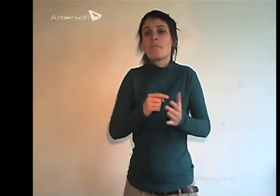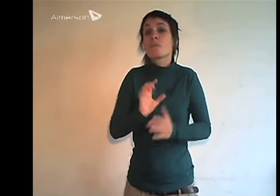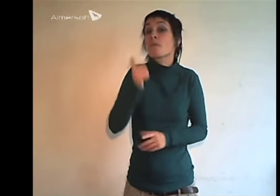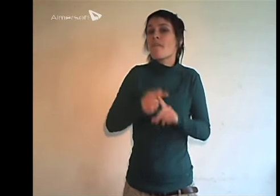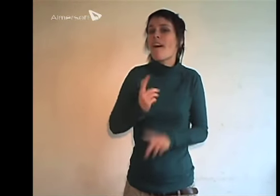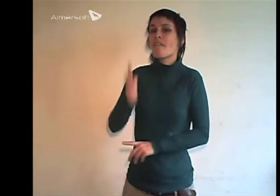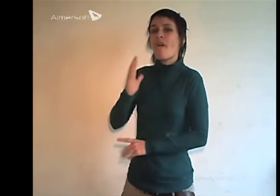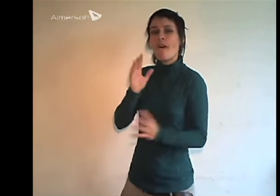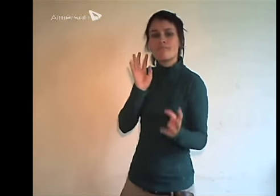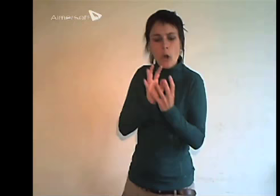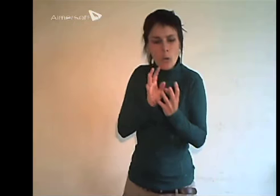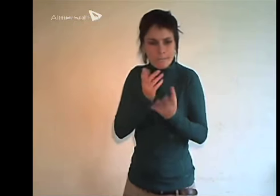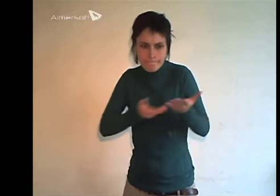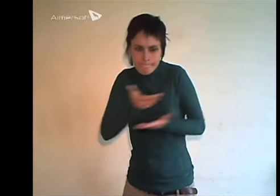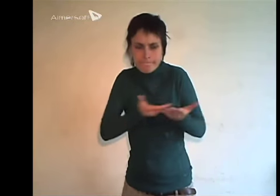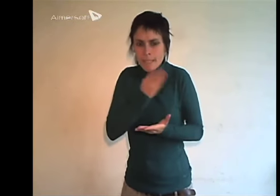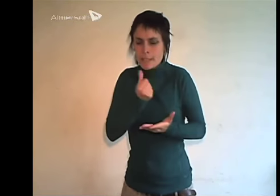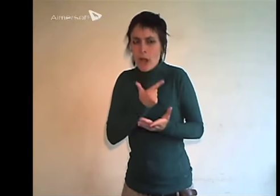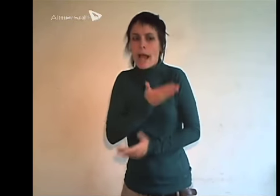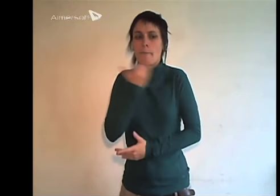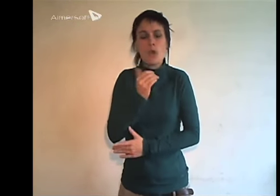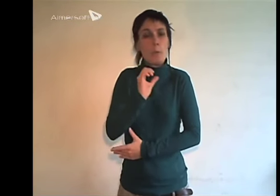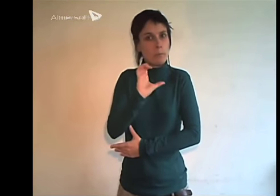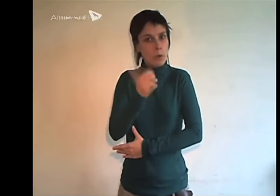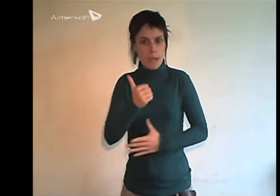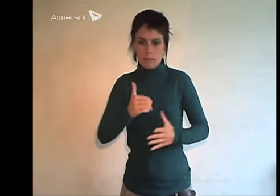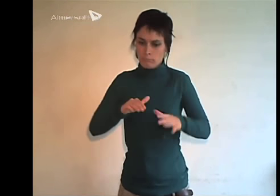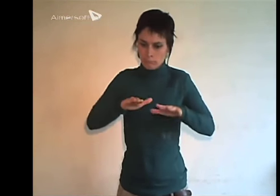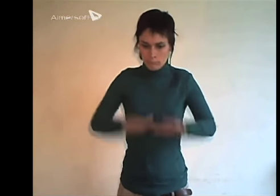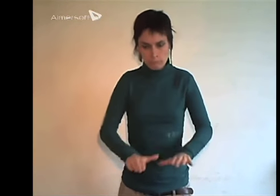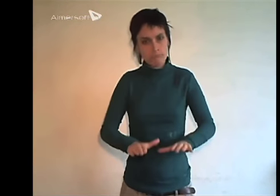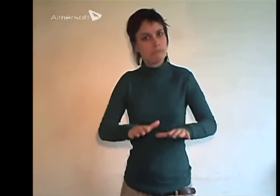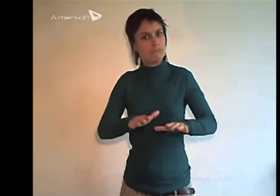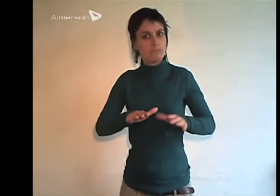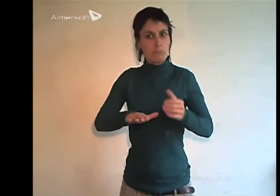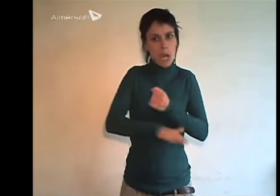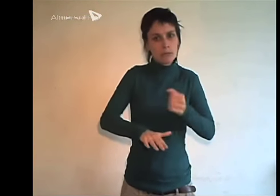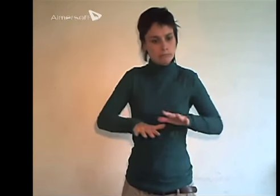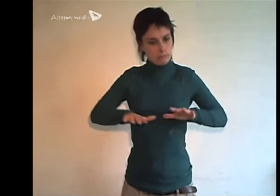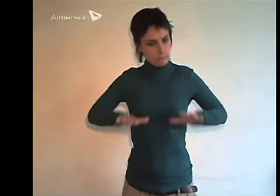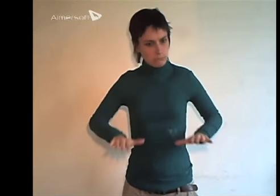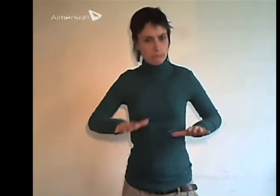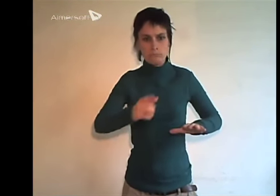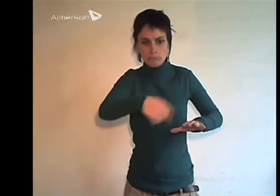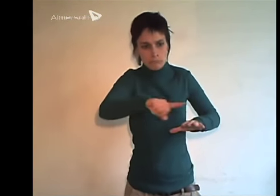s'était rendu compte dans l'échange que, en fait, peut-être on gagnait à d'abord comprendre comment vous en étiez arrivé à la